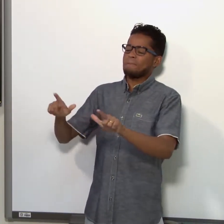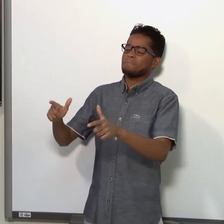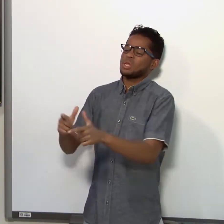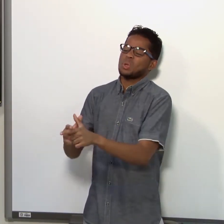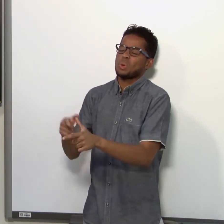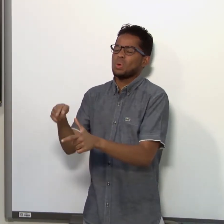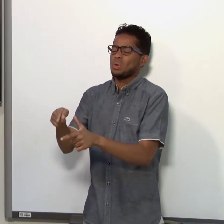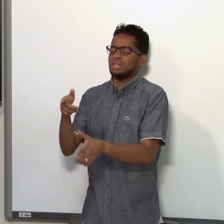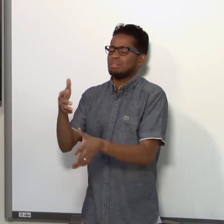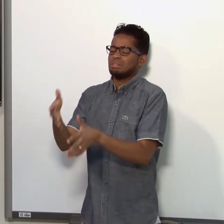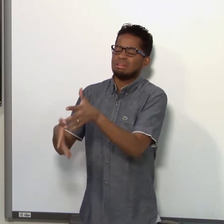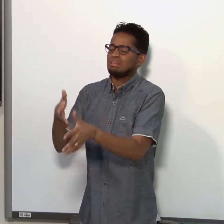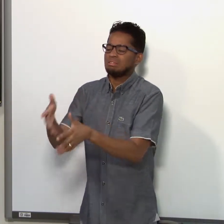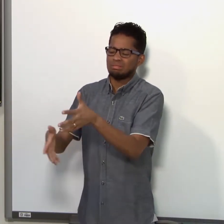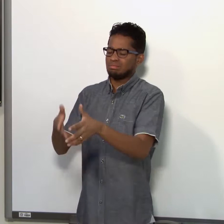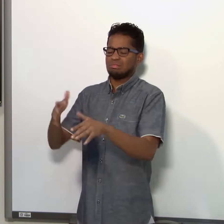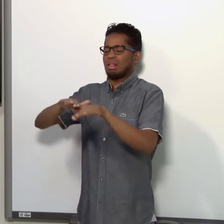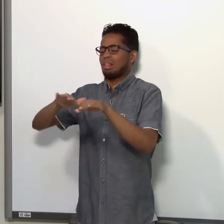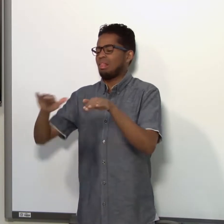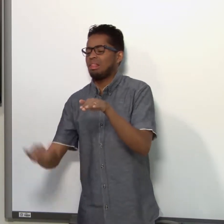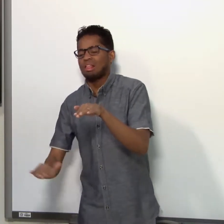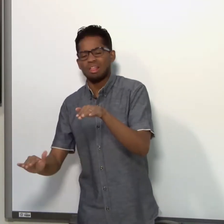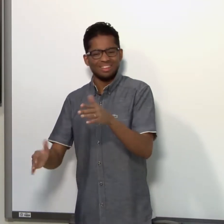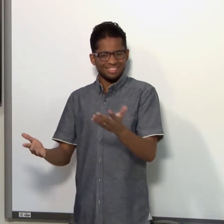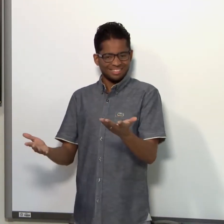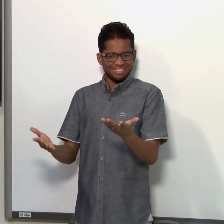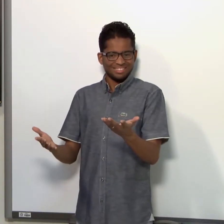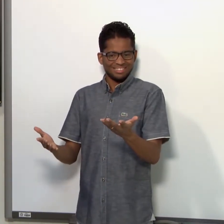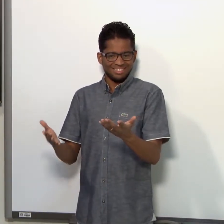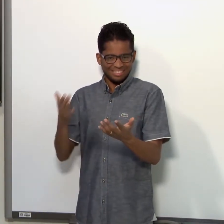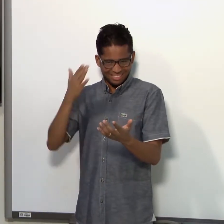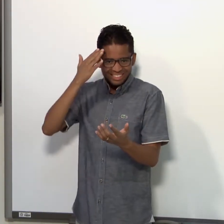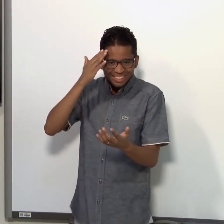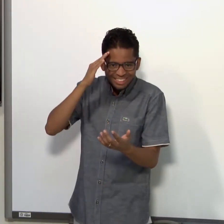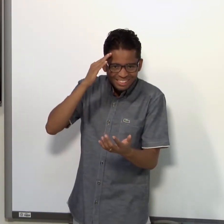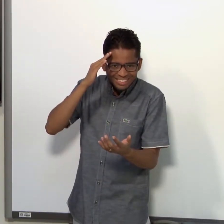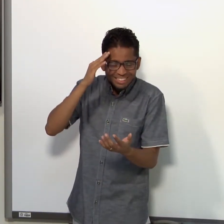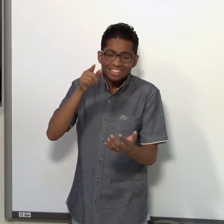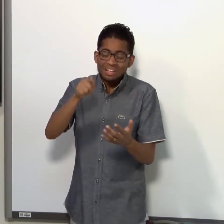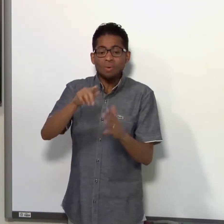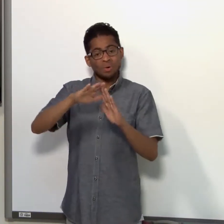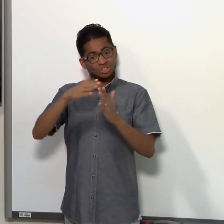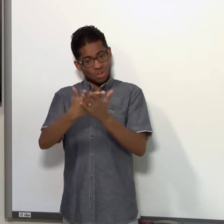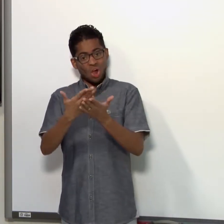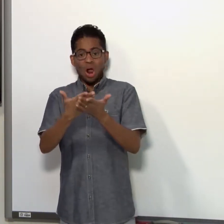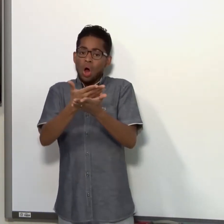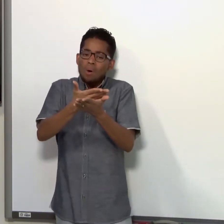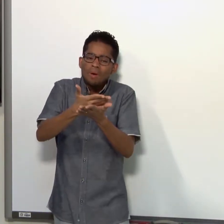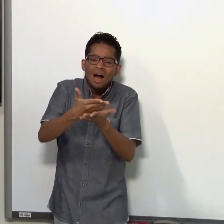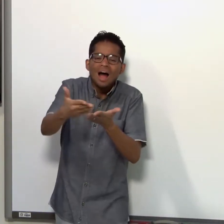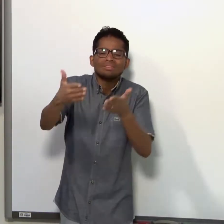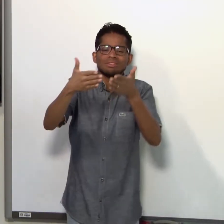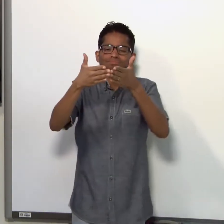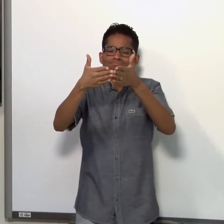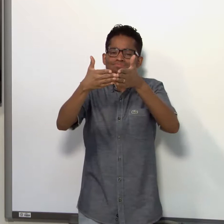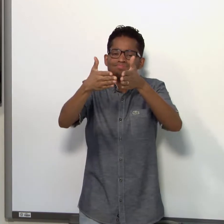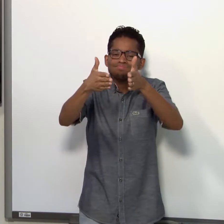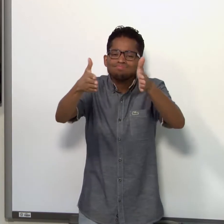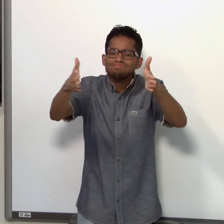é a língua da minoria, que, portanto, é inferiorizada. Entenderam? Então, a escola, ela começa